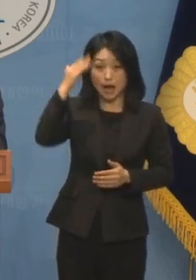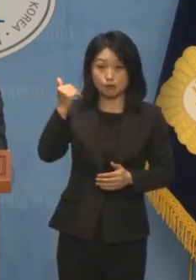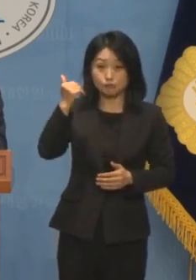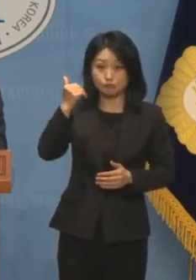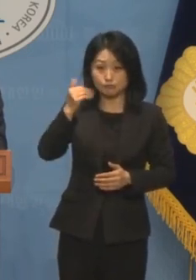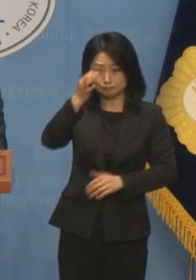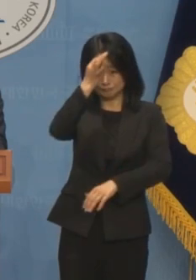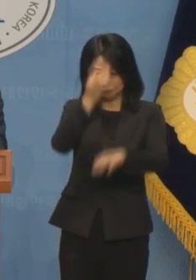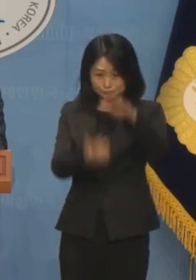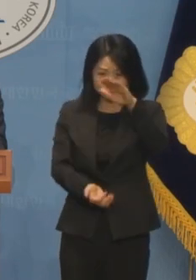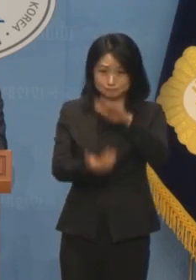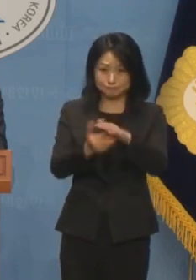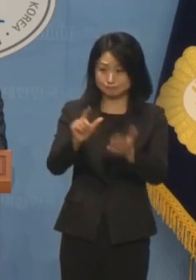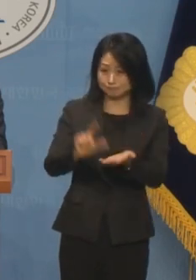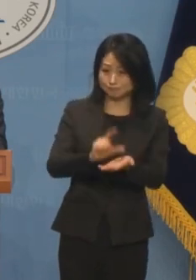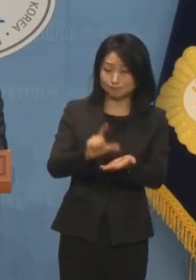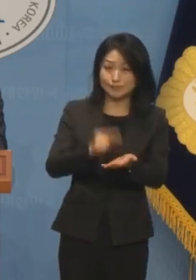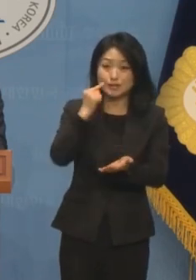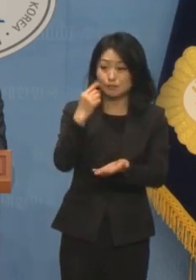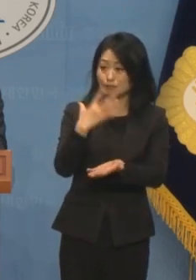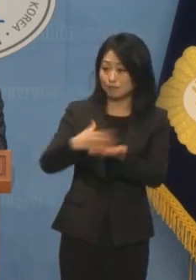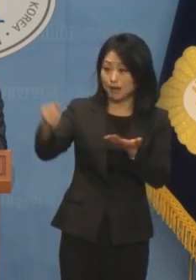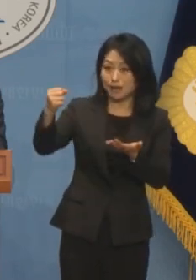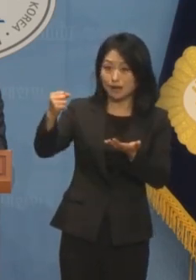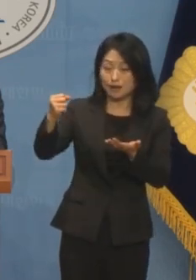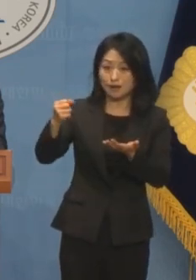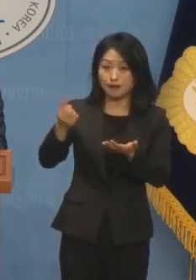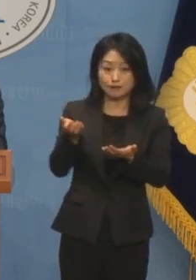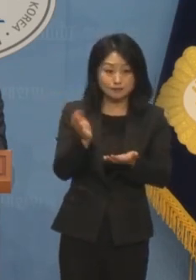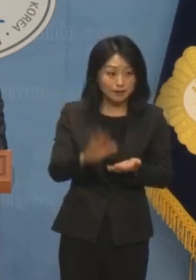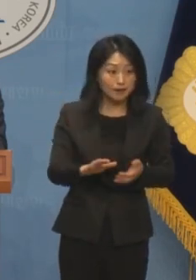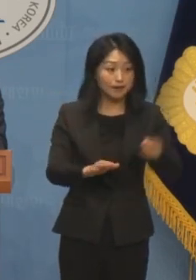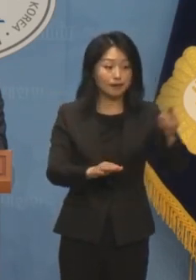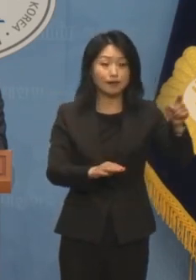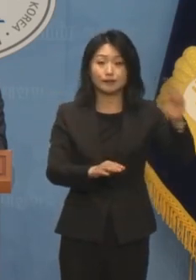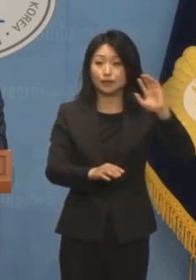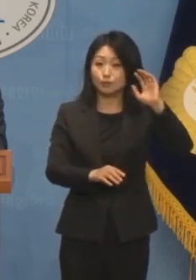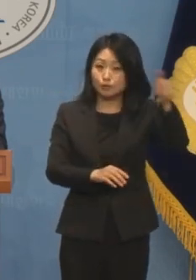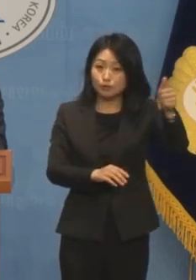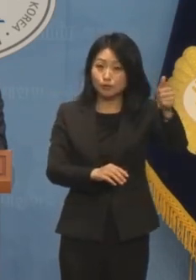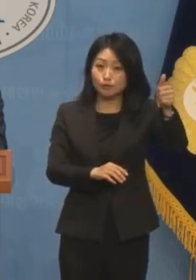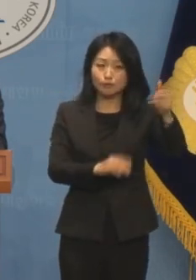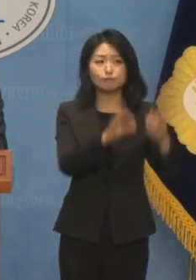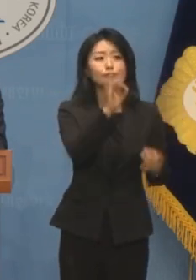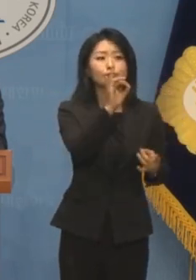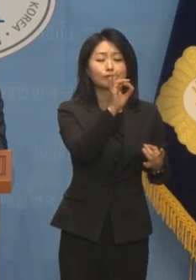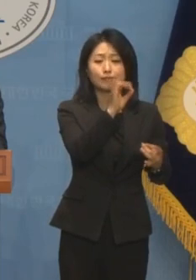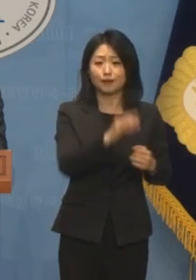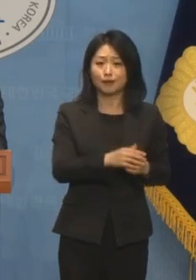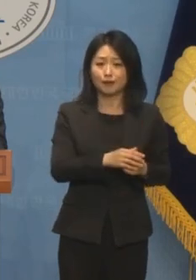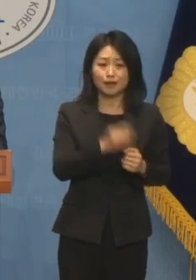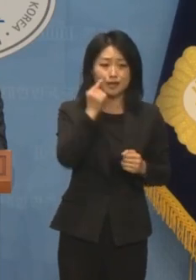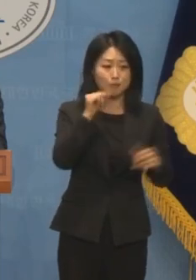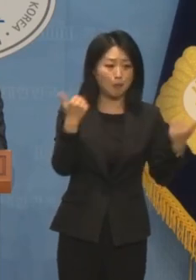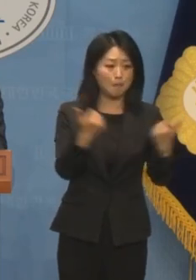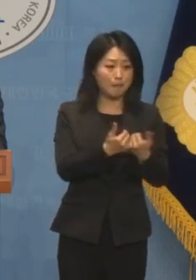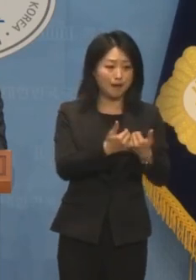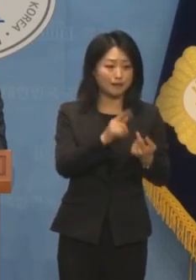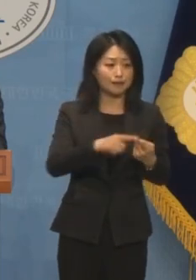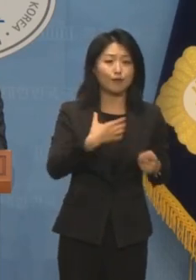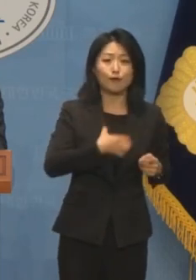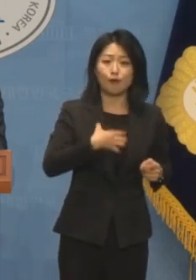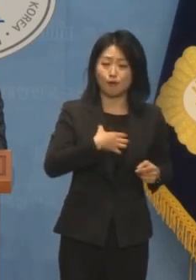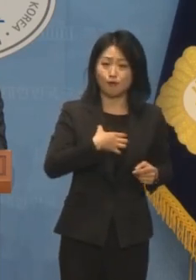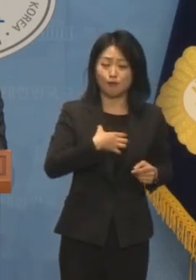생겼는데 대통령실은 반일 프레임을 걱정하고 있습니까? 대체 무엇이 반일을 조장하는 정치